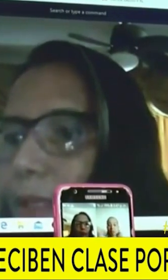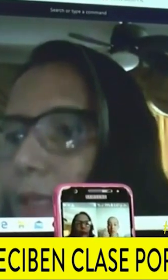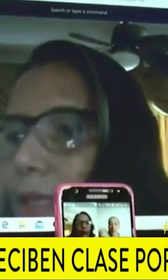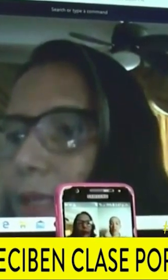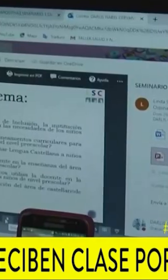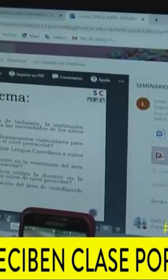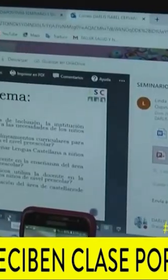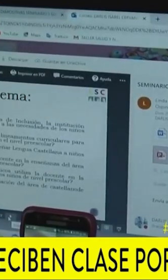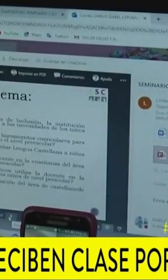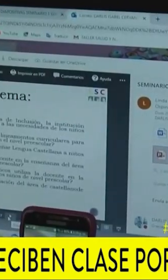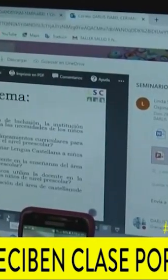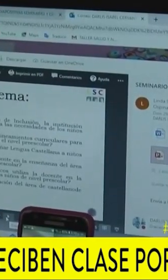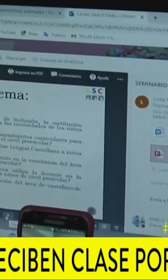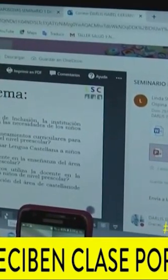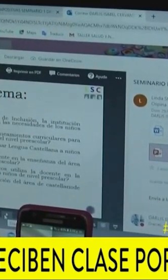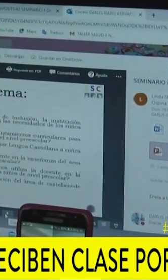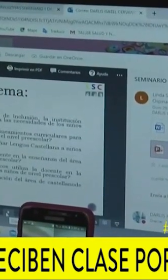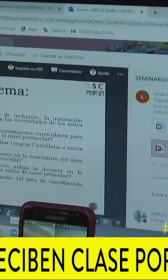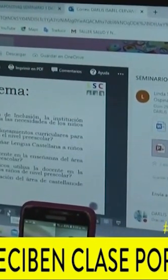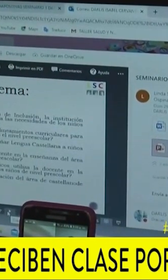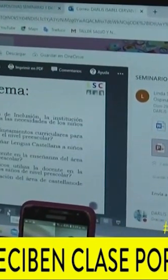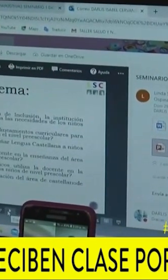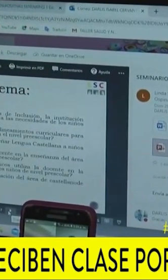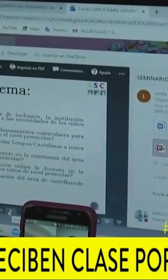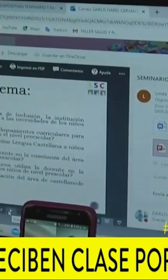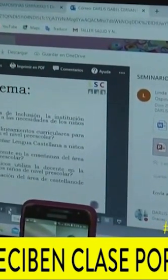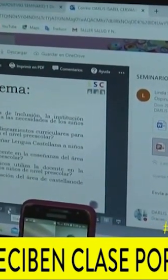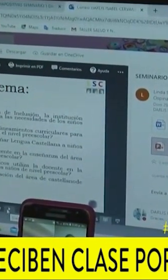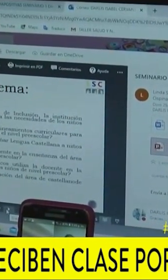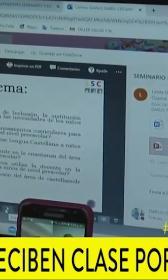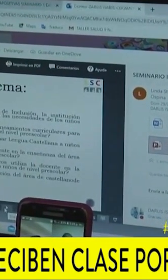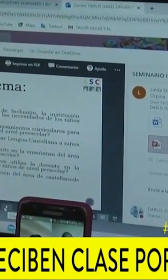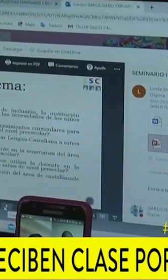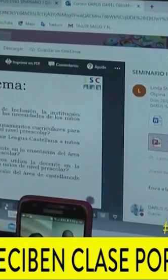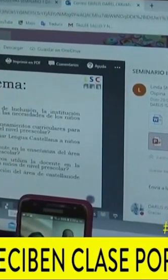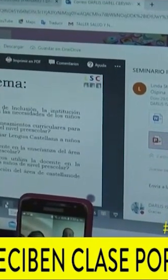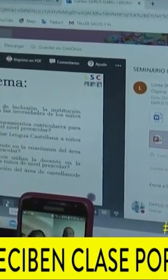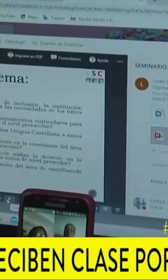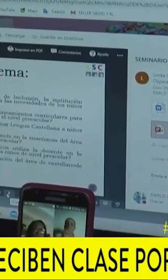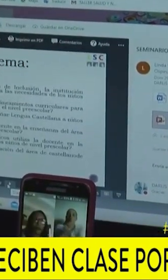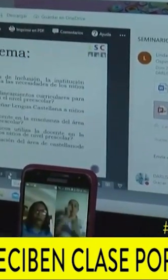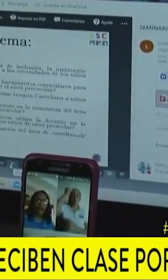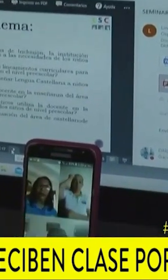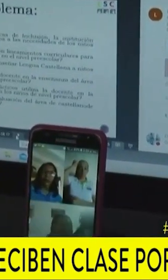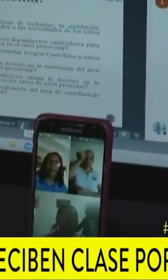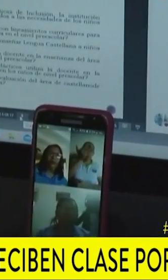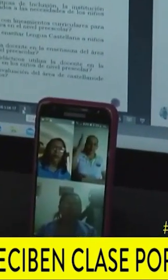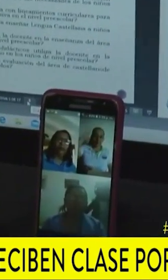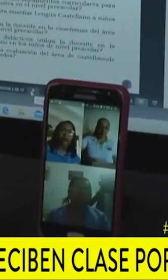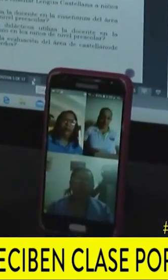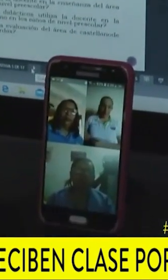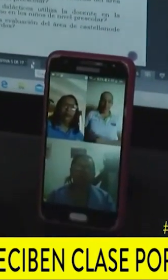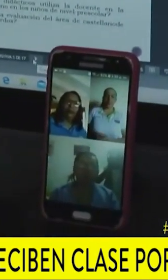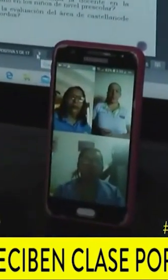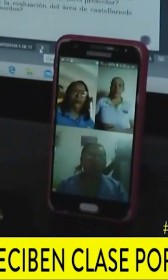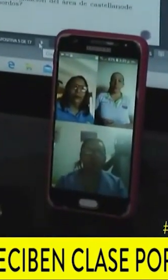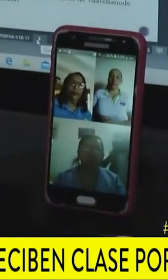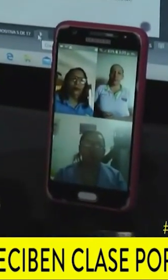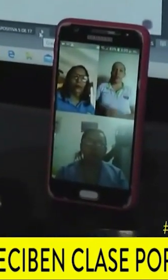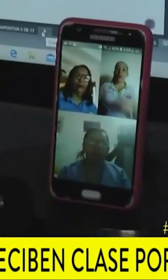oportunidad de estar en comunicación con nosotros e ir avanzando en su propuesta de investigación. Como